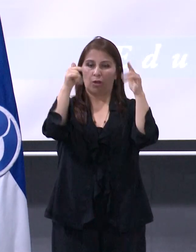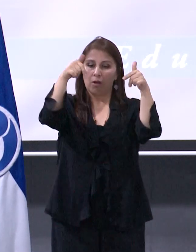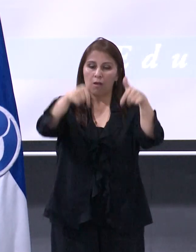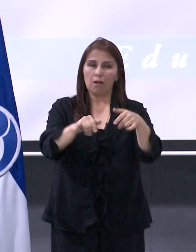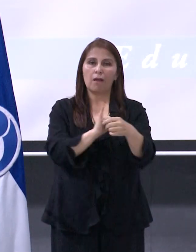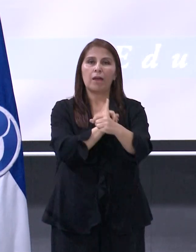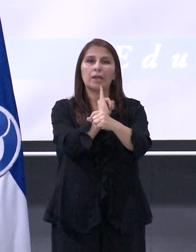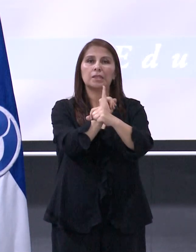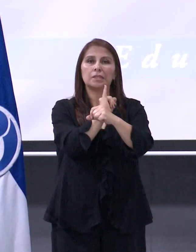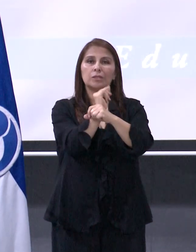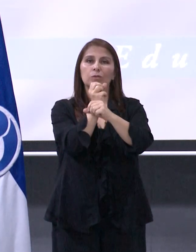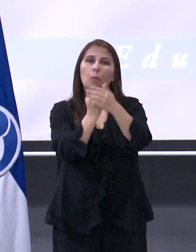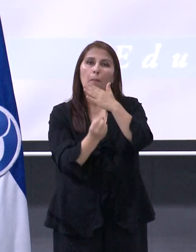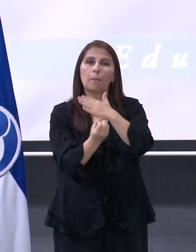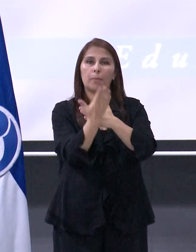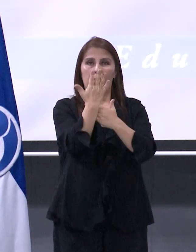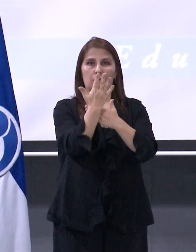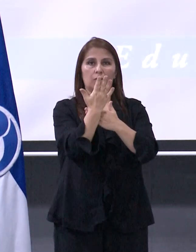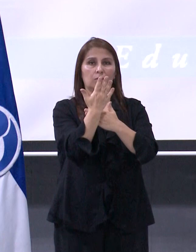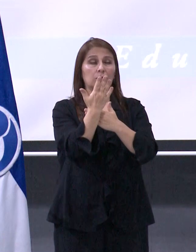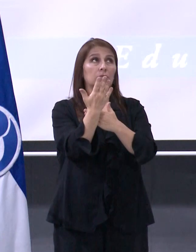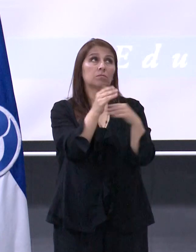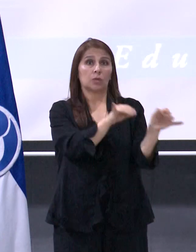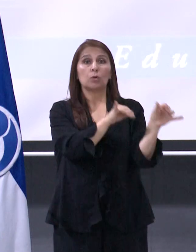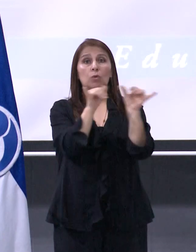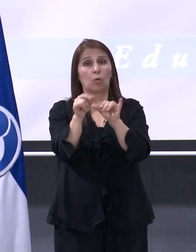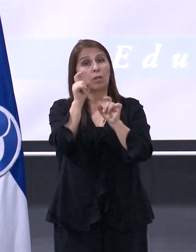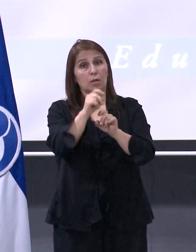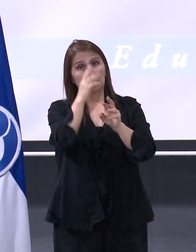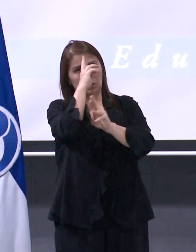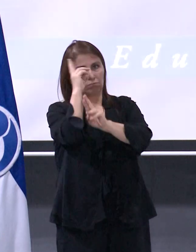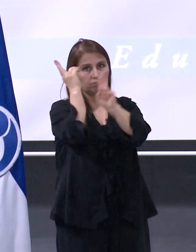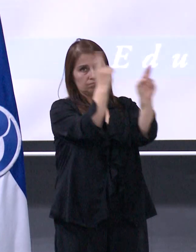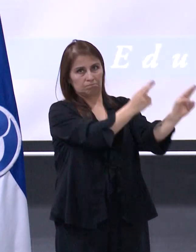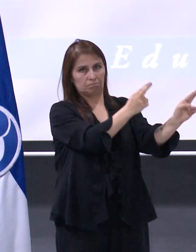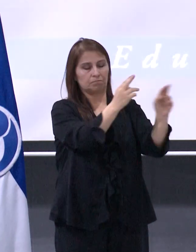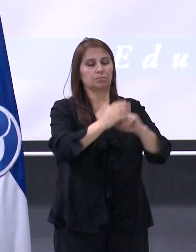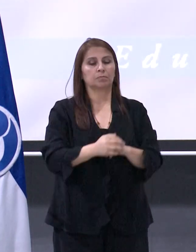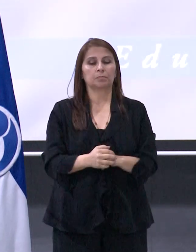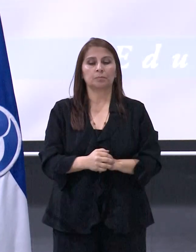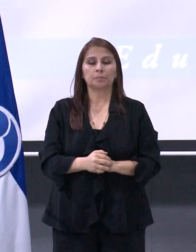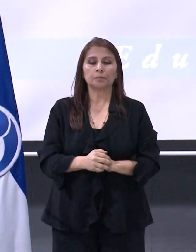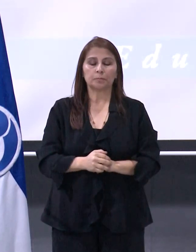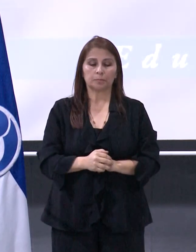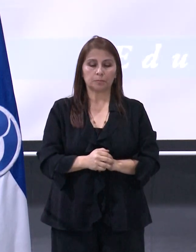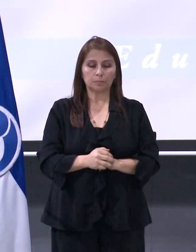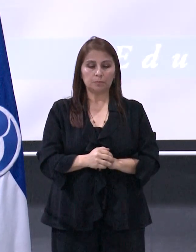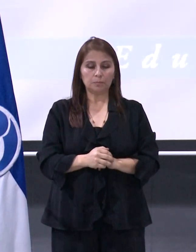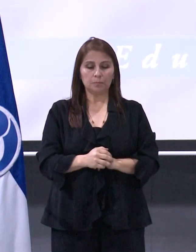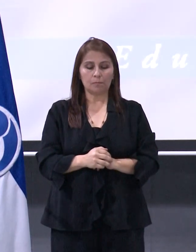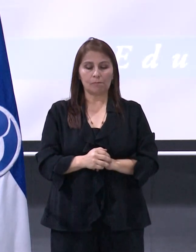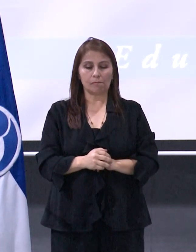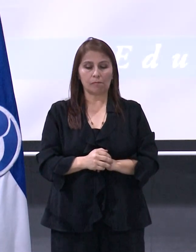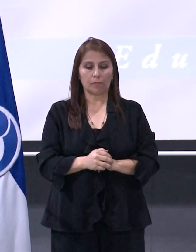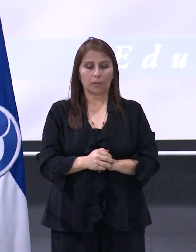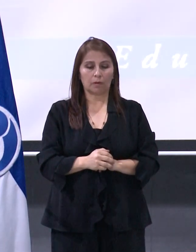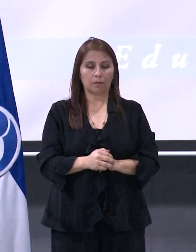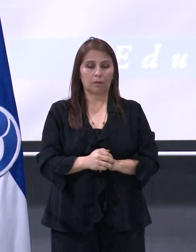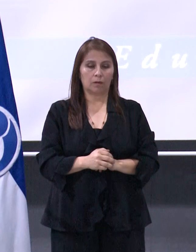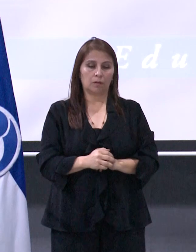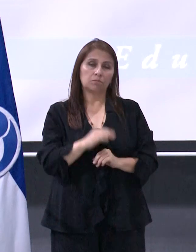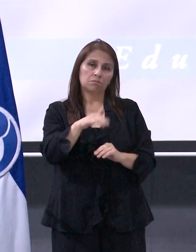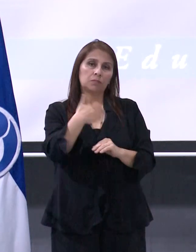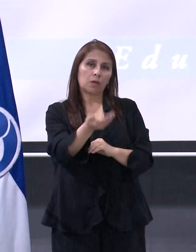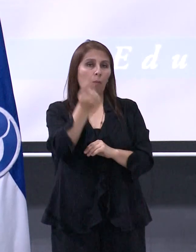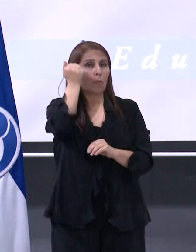instituto pedagógico nacional que también debemos conmemorar eso esta idea alejando la va a desarrollar mucho más y es